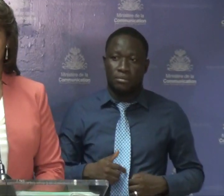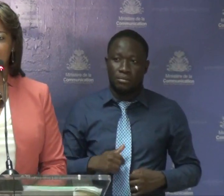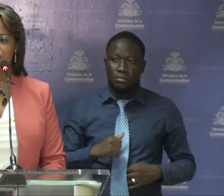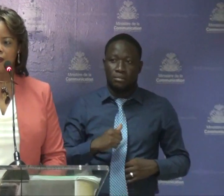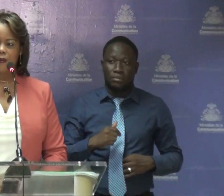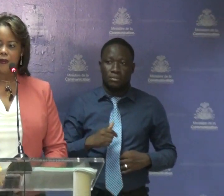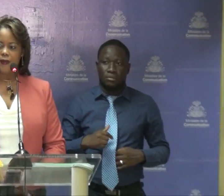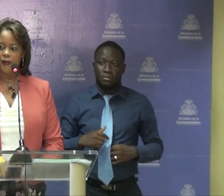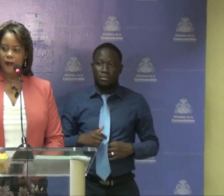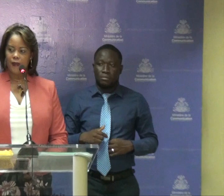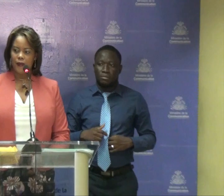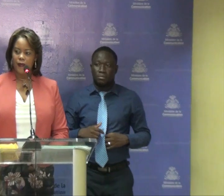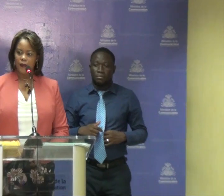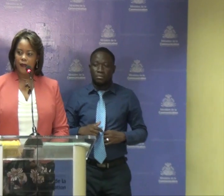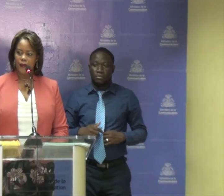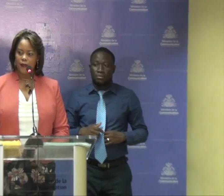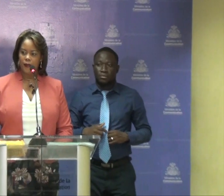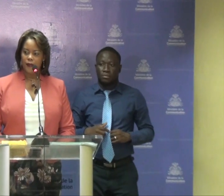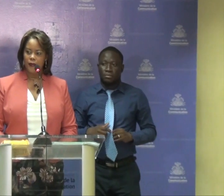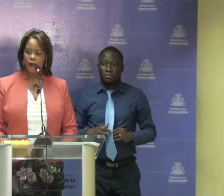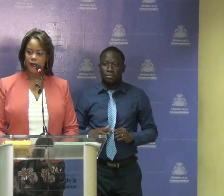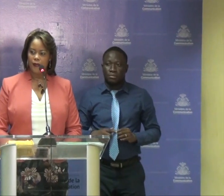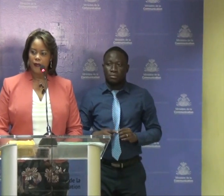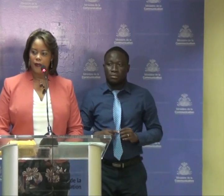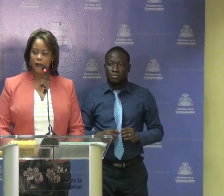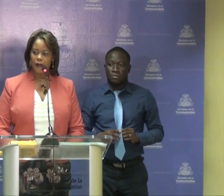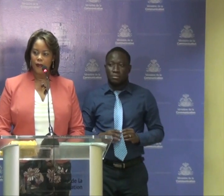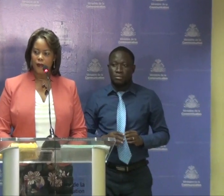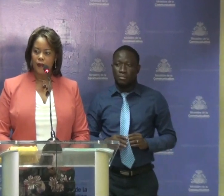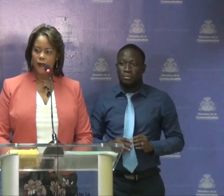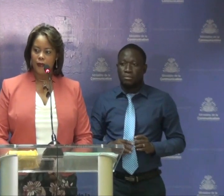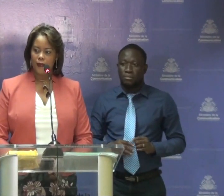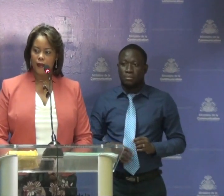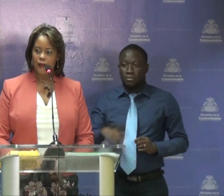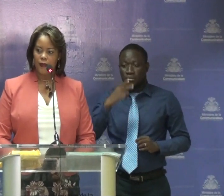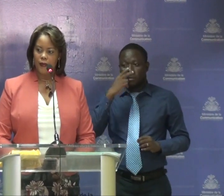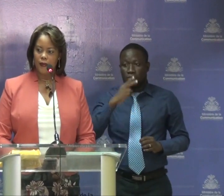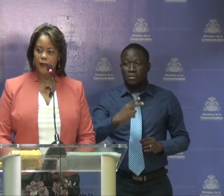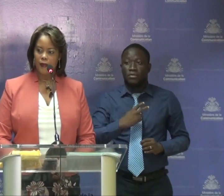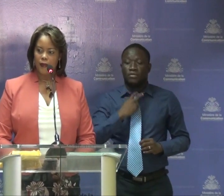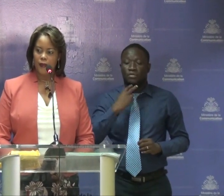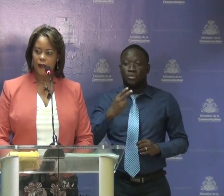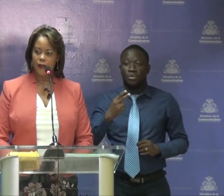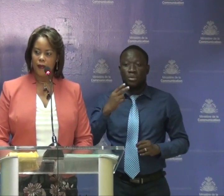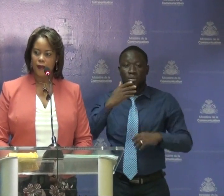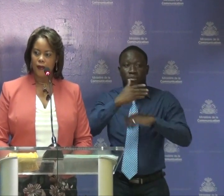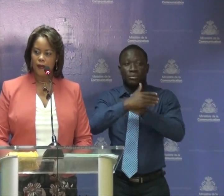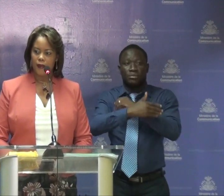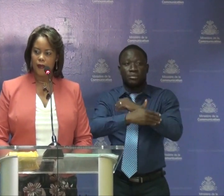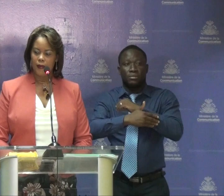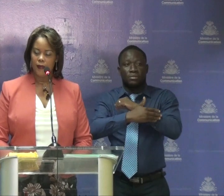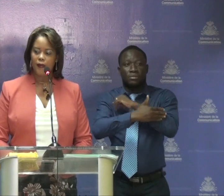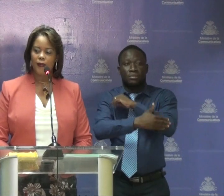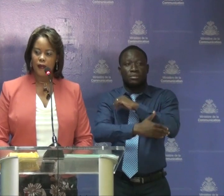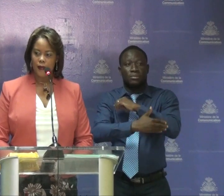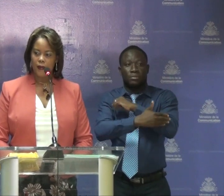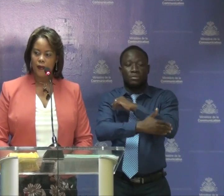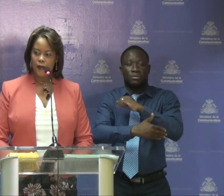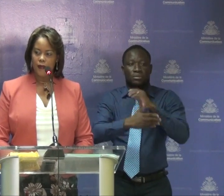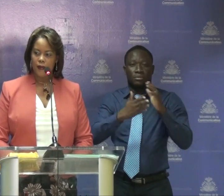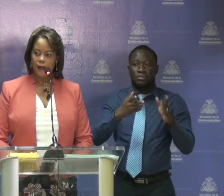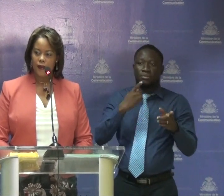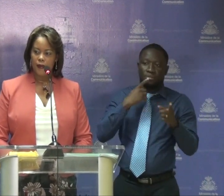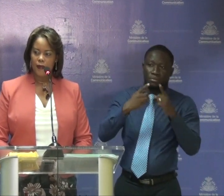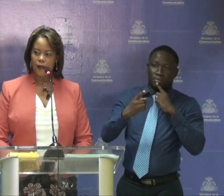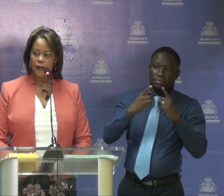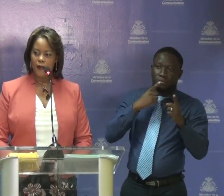développé fait sauter. Parce que dans le sens moins, c'est plutôt voir un paysan qui adresse avec